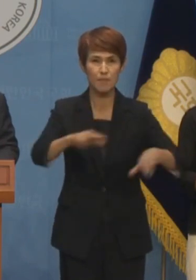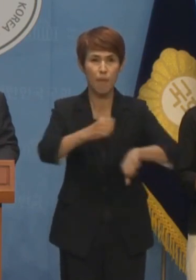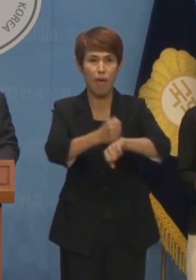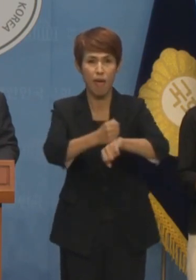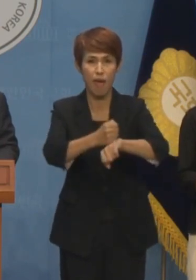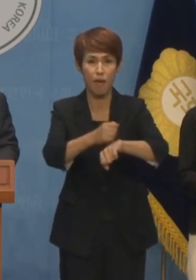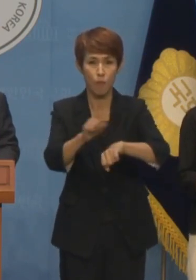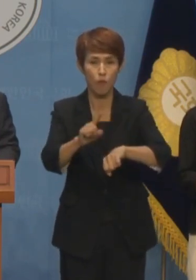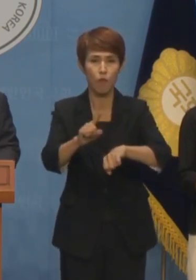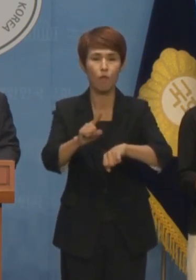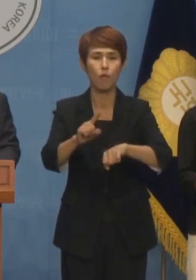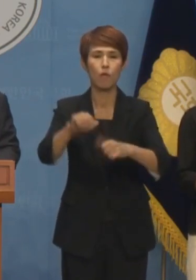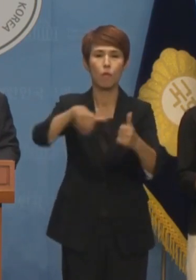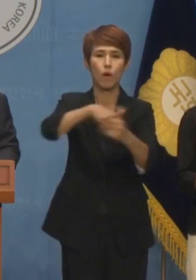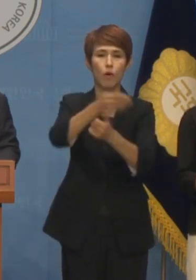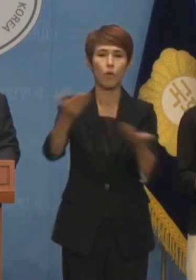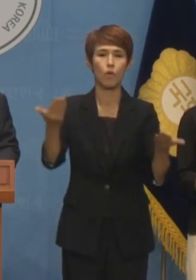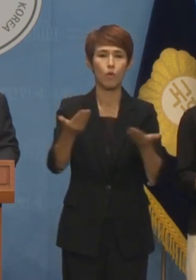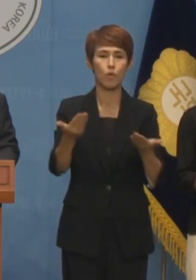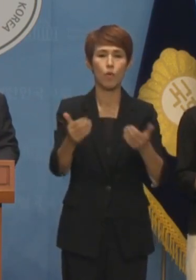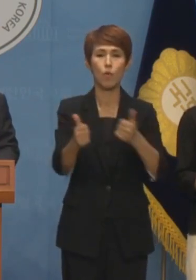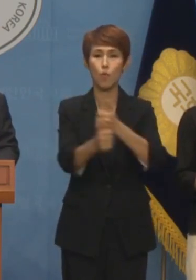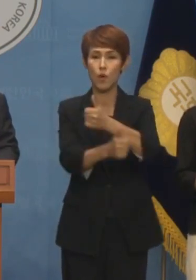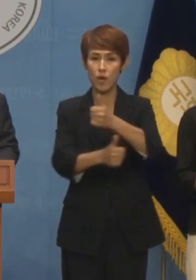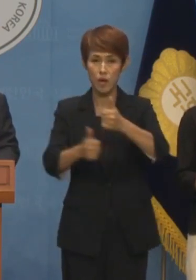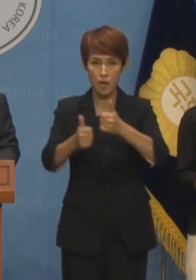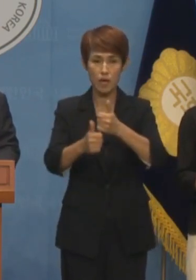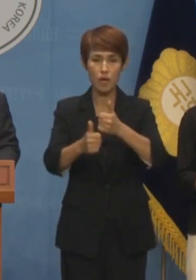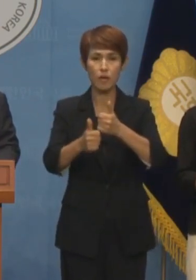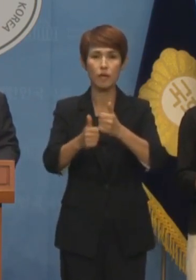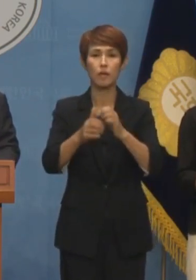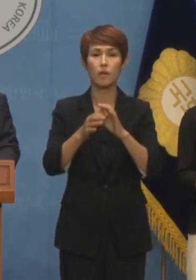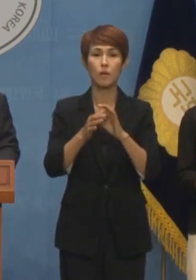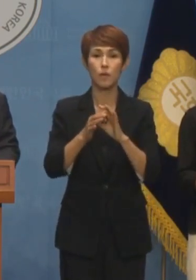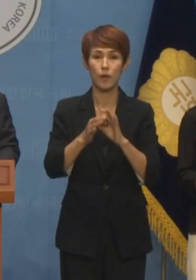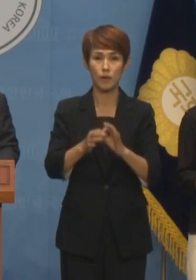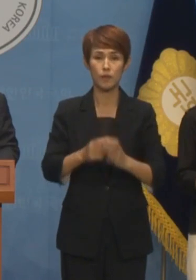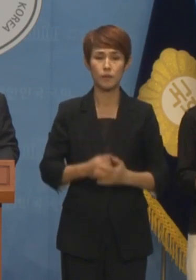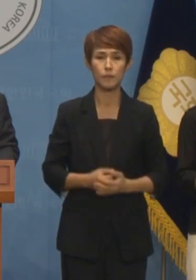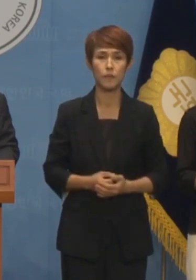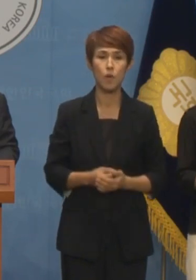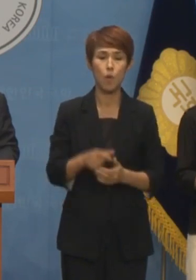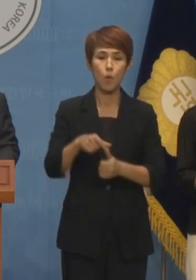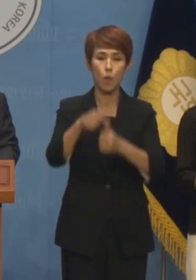강행하려는 환노위 고용노동법안 소위 심사 설하겠습니다.